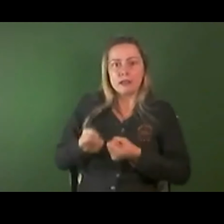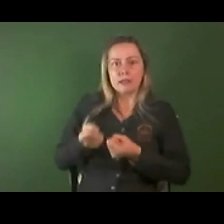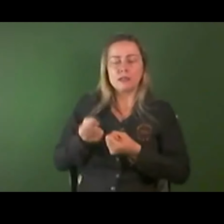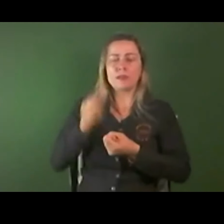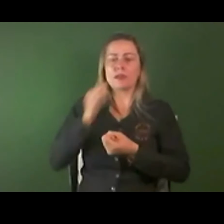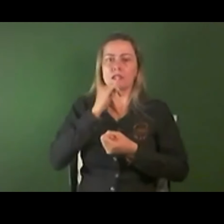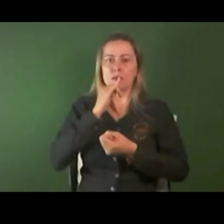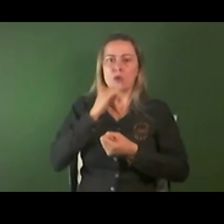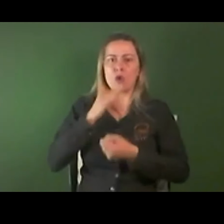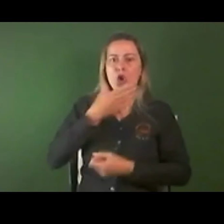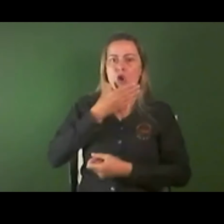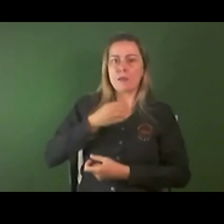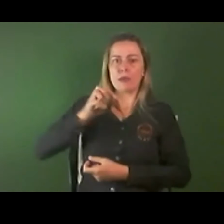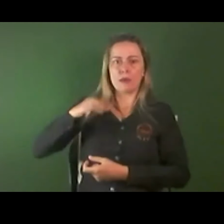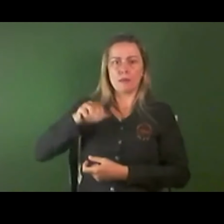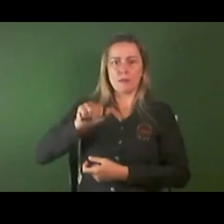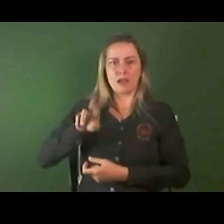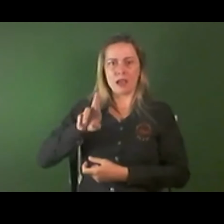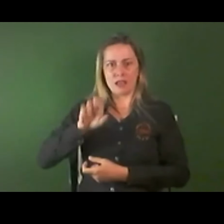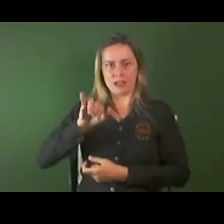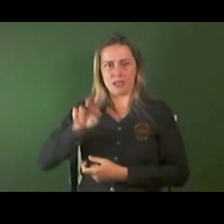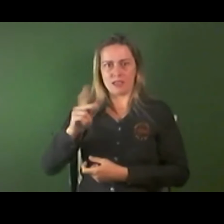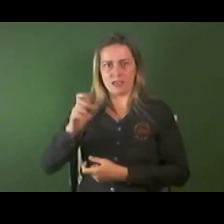os marinheiros americanos.